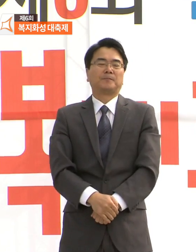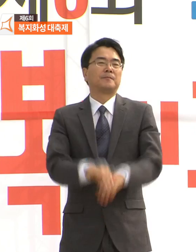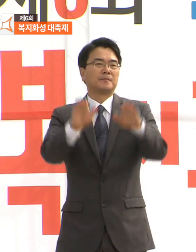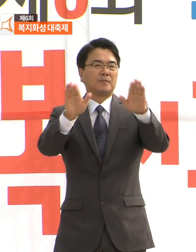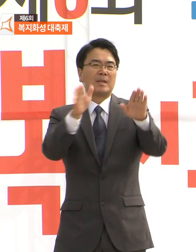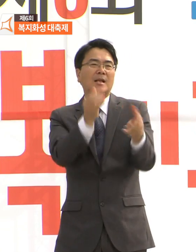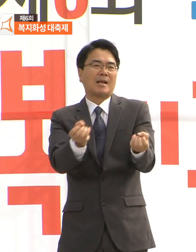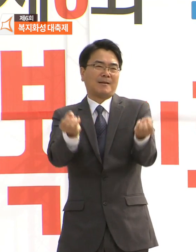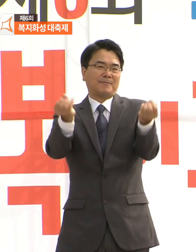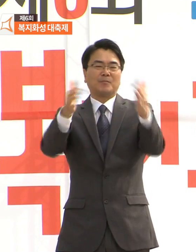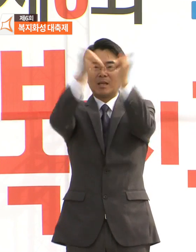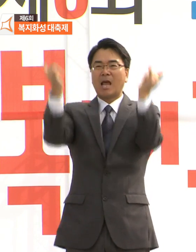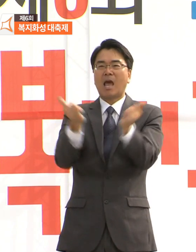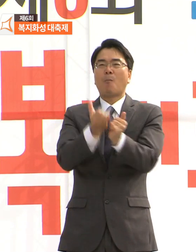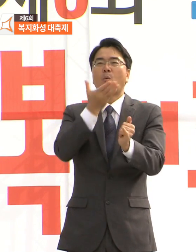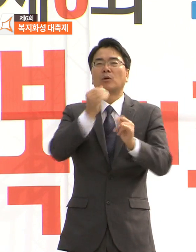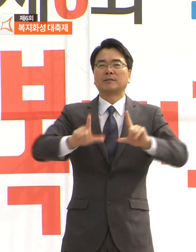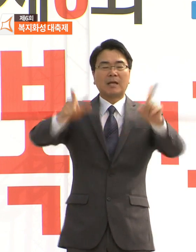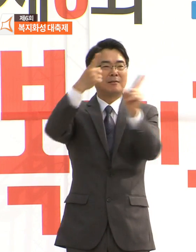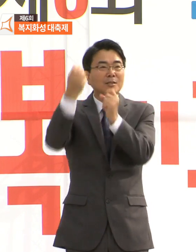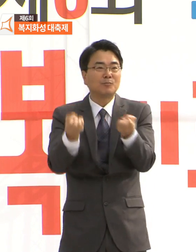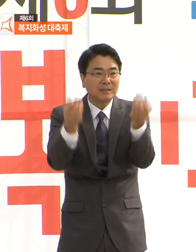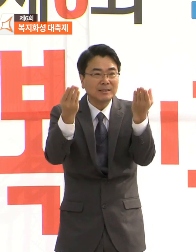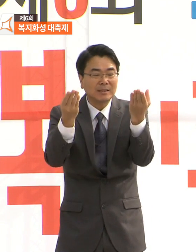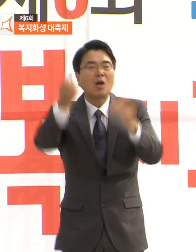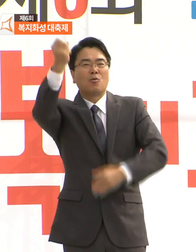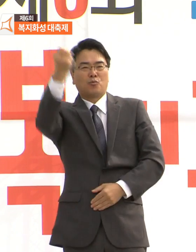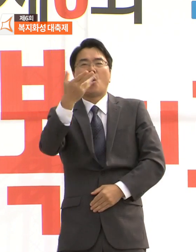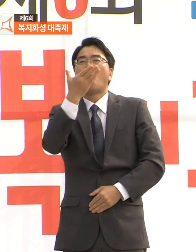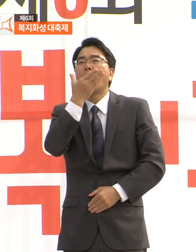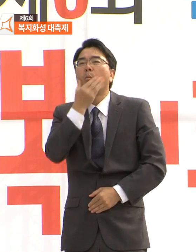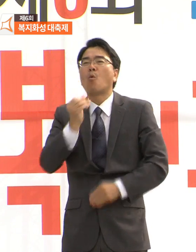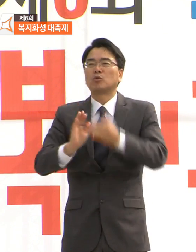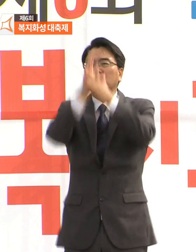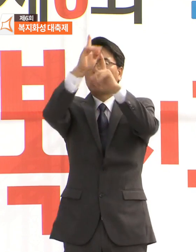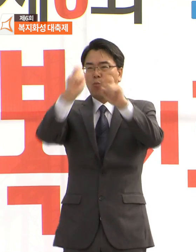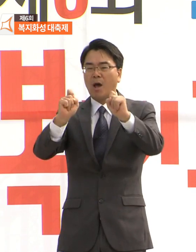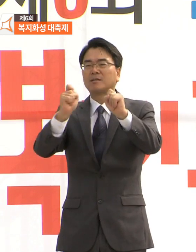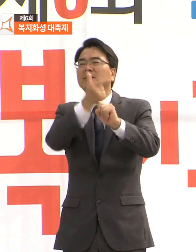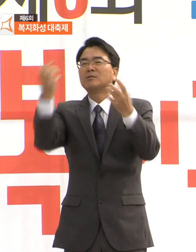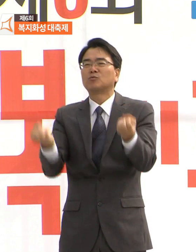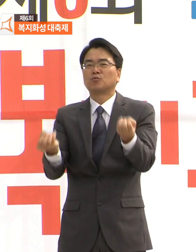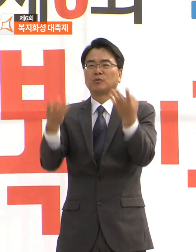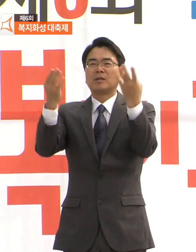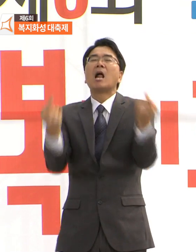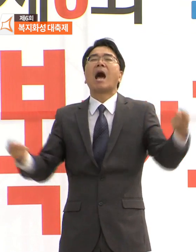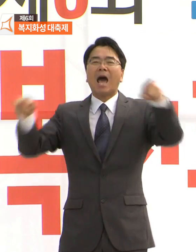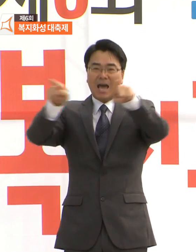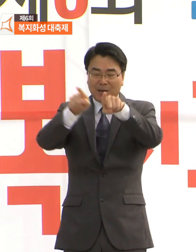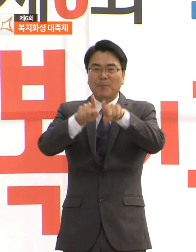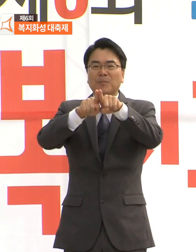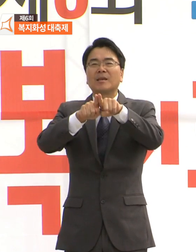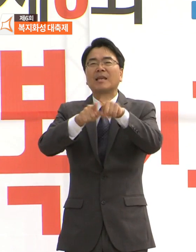오늘 이 행사는 사회복지의 날 기념식과 또 복지화성 대축제를 공동으로 개최를 하고 있습니다. 네,